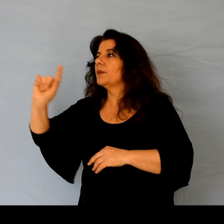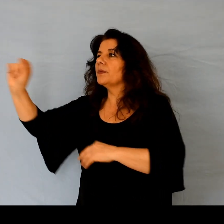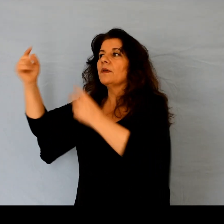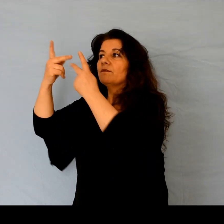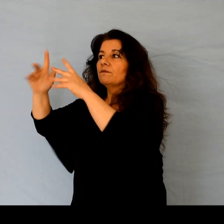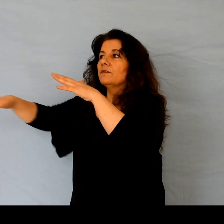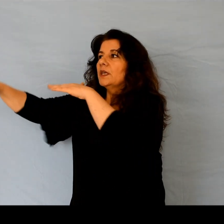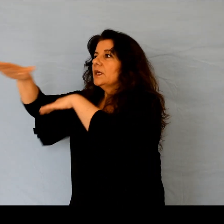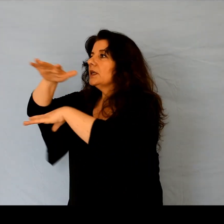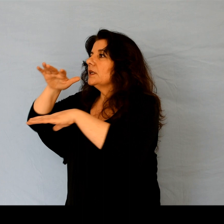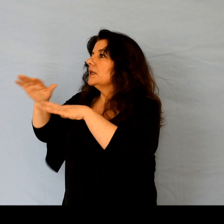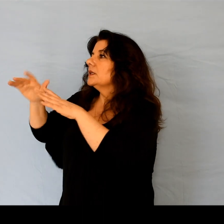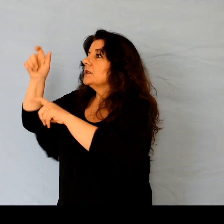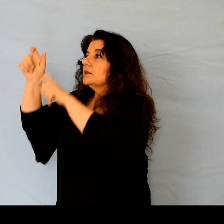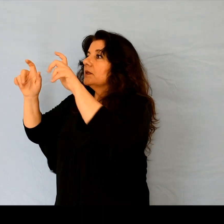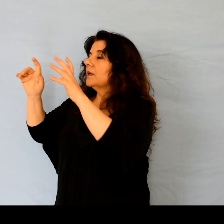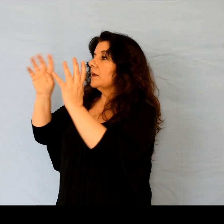m'a dit tout ce que j'ai fait.